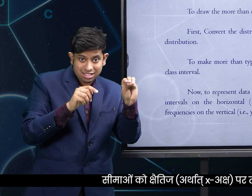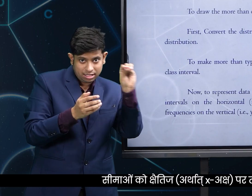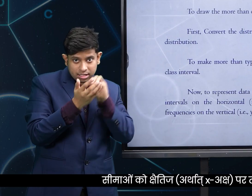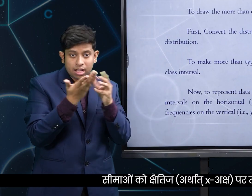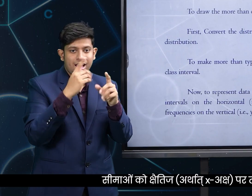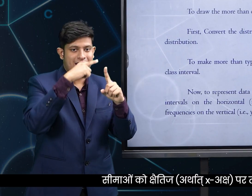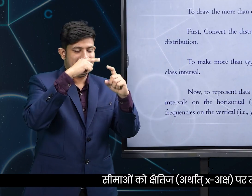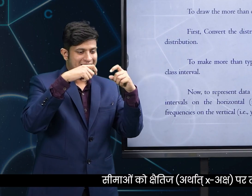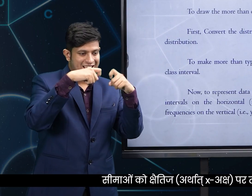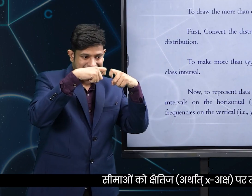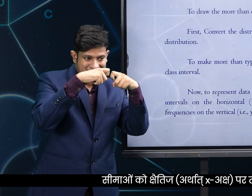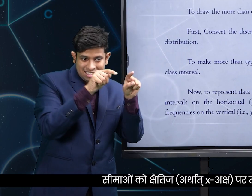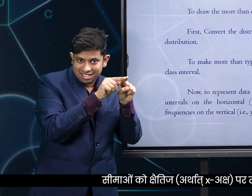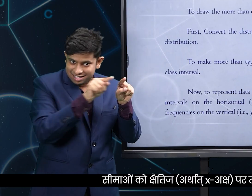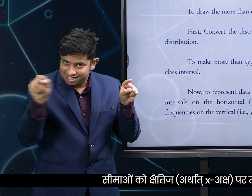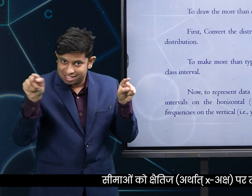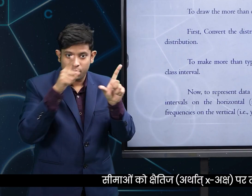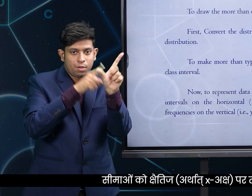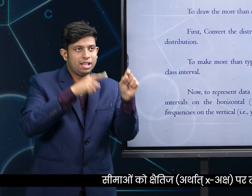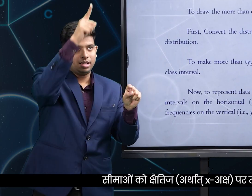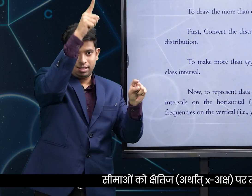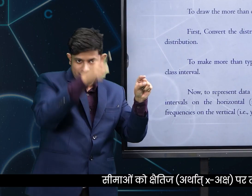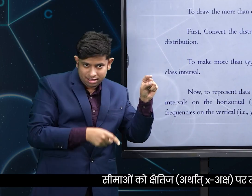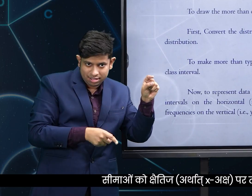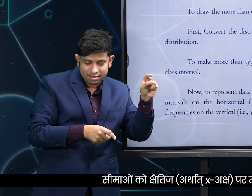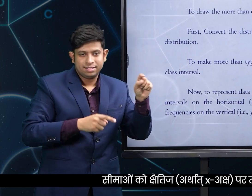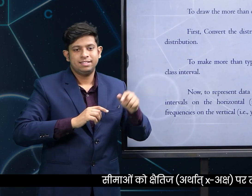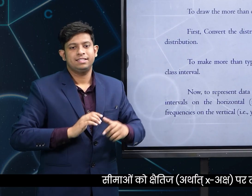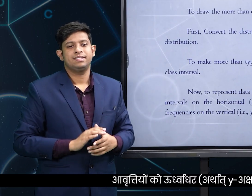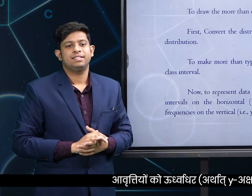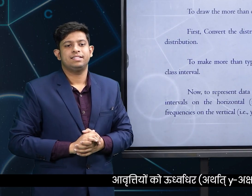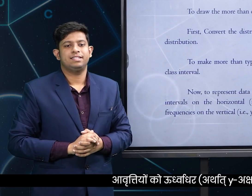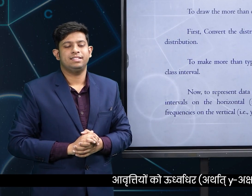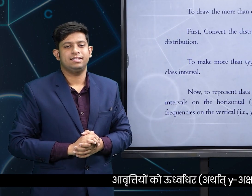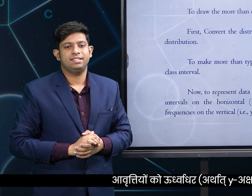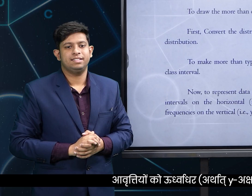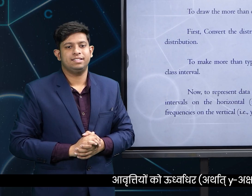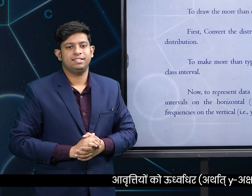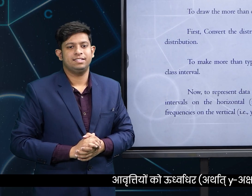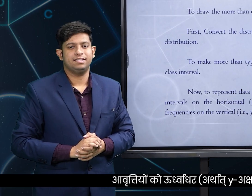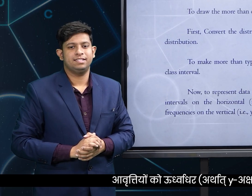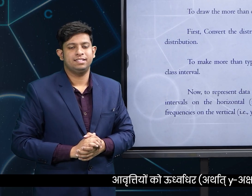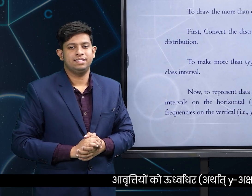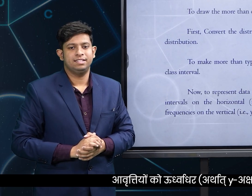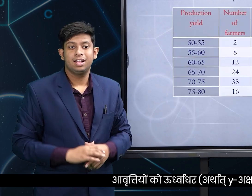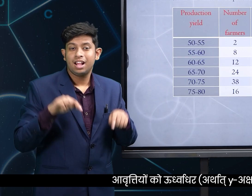को क्षैतिज पर तथा उनकी संगत संचयी आवृत्तियों को ऊर्ध्वाधर पर अंकित